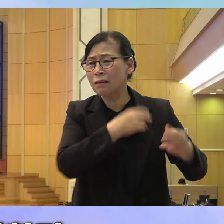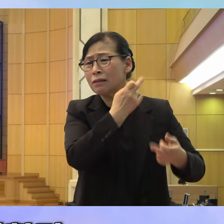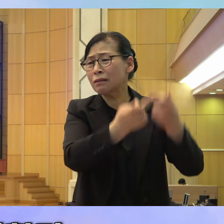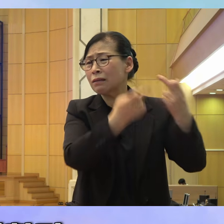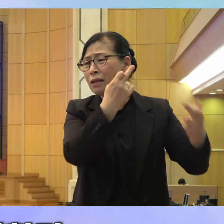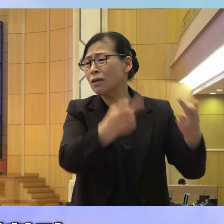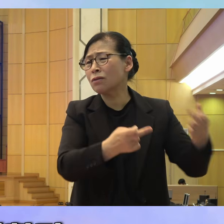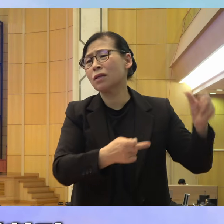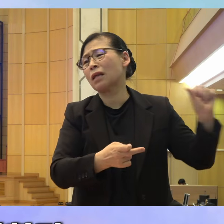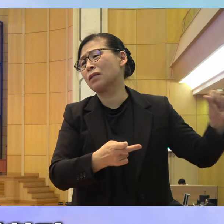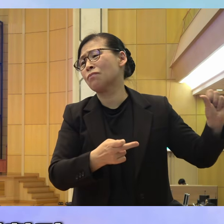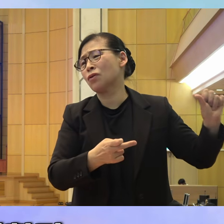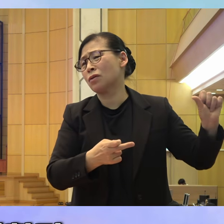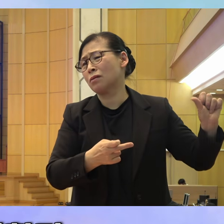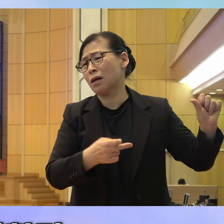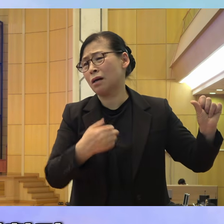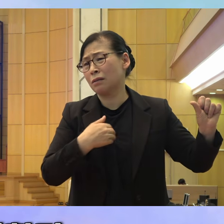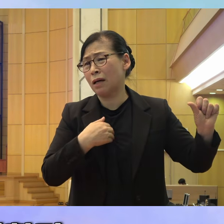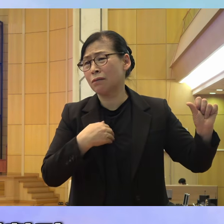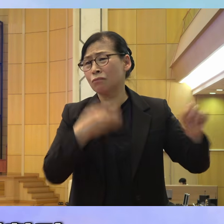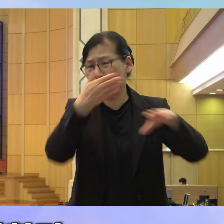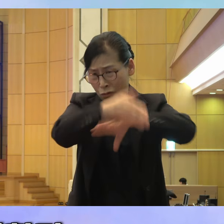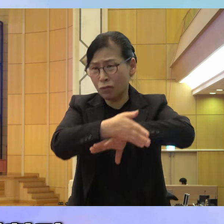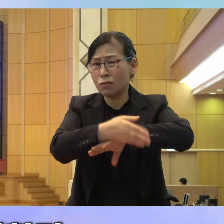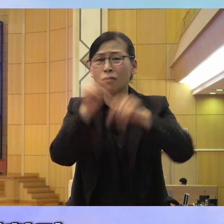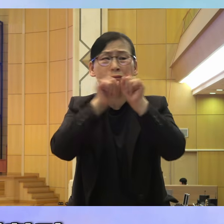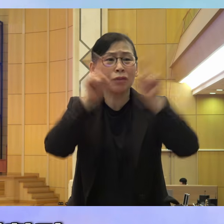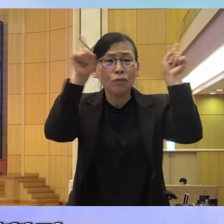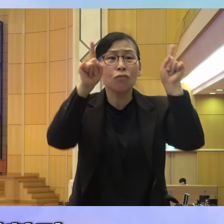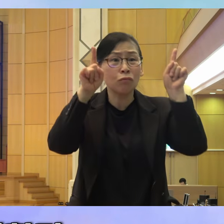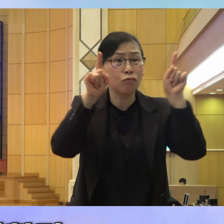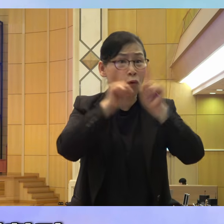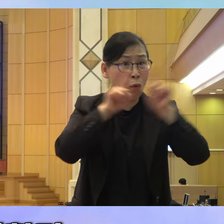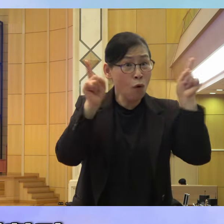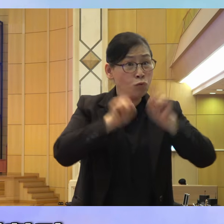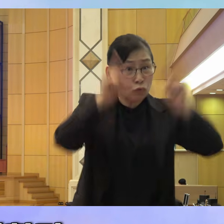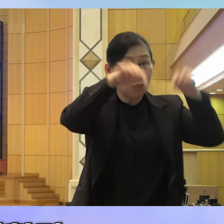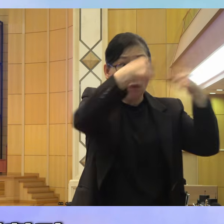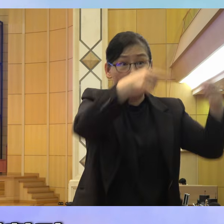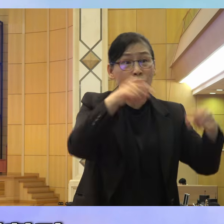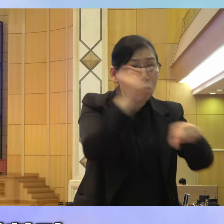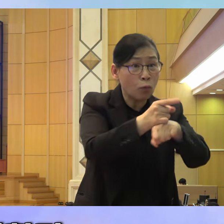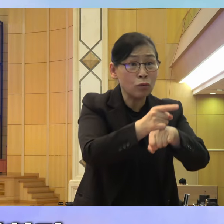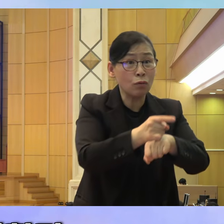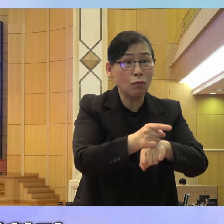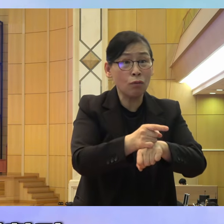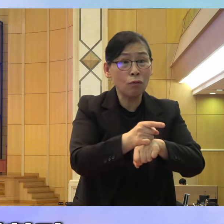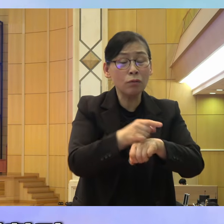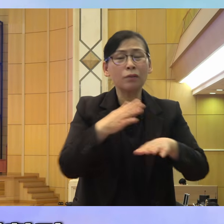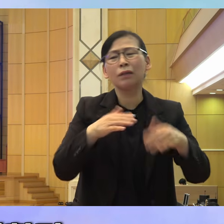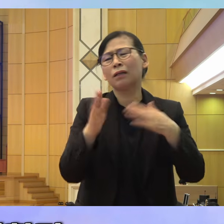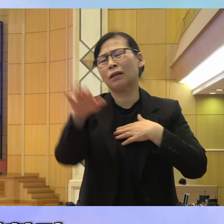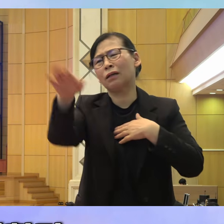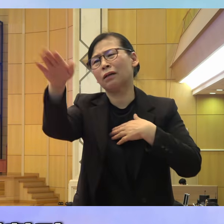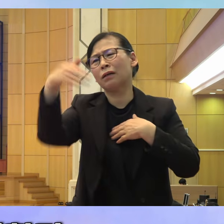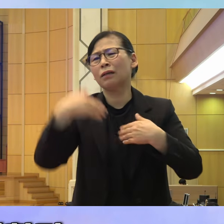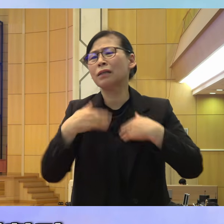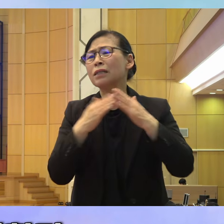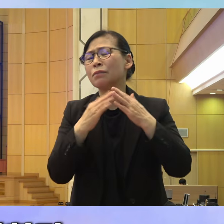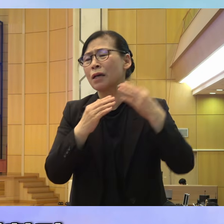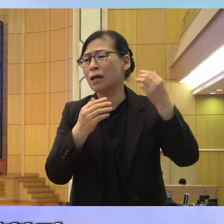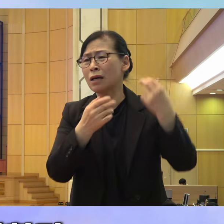부자가 말하면, 그러면 나는 어쩔 수 없지만, 안 되니까 어쩔 수 없으나 우리 집에 가면 내 형제 5이